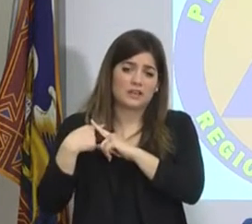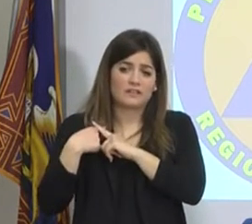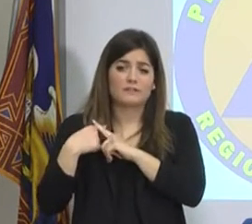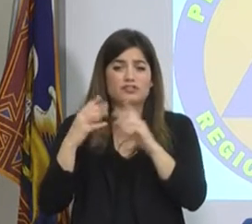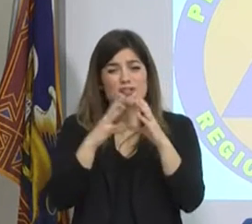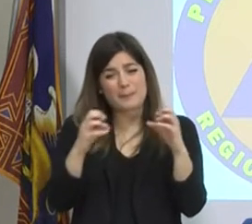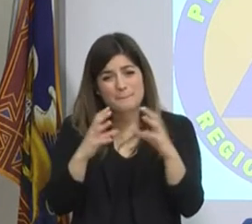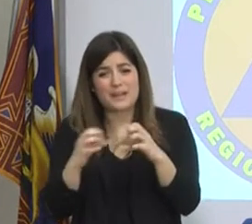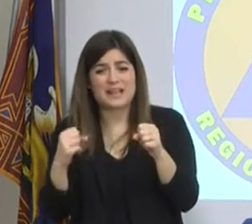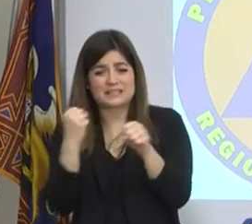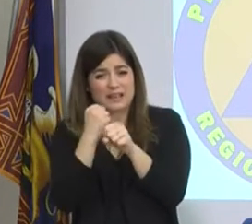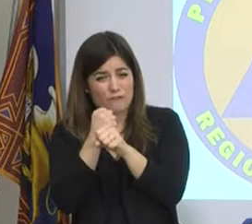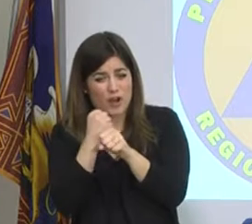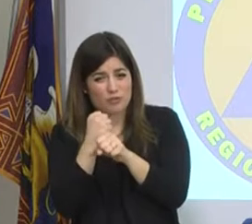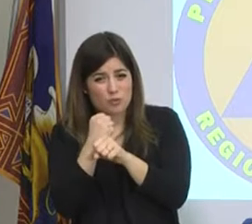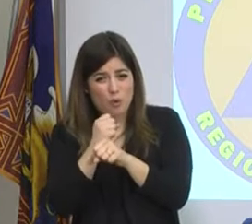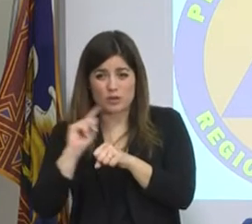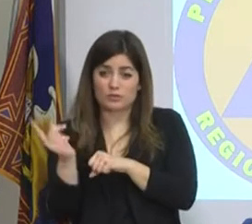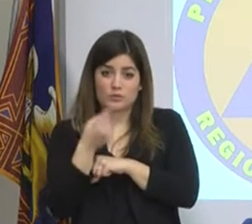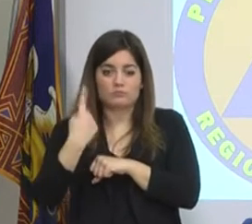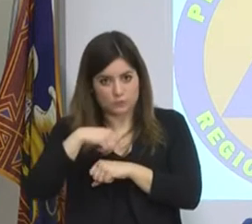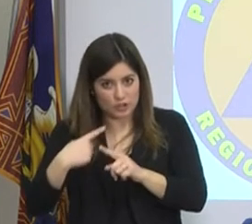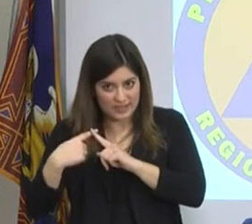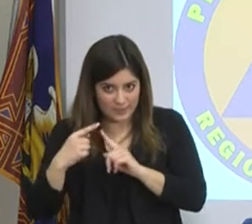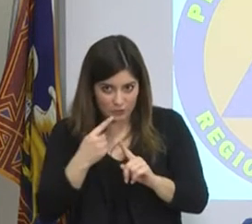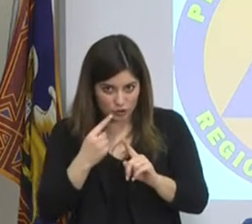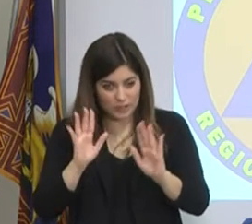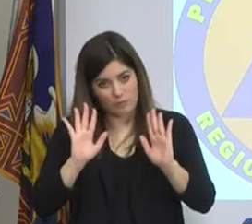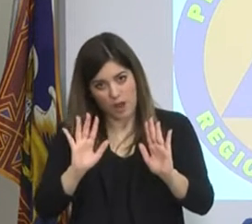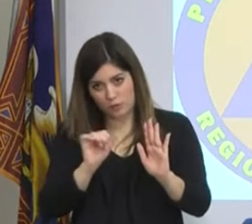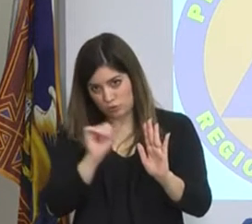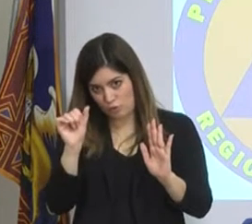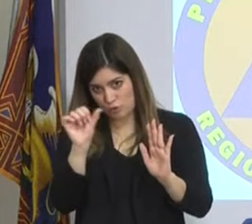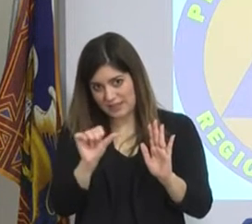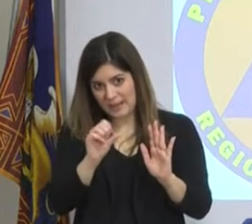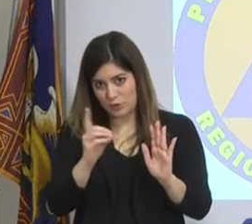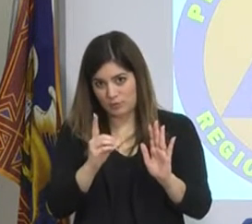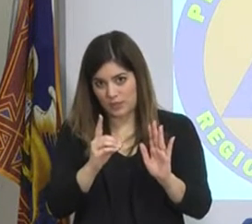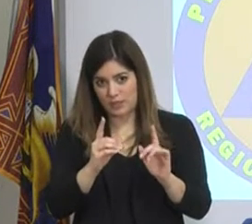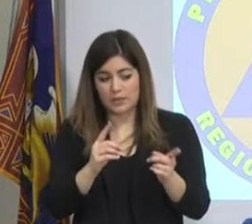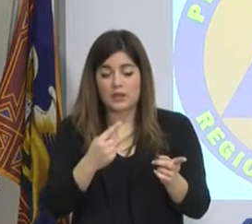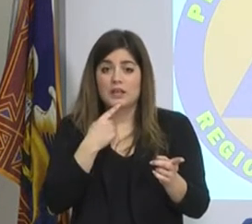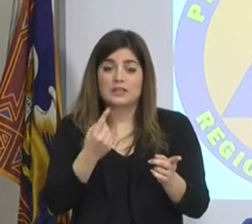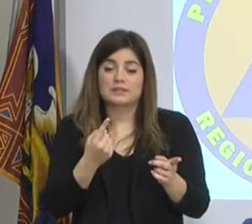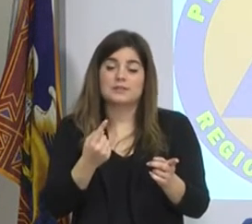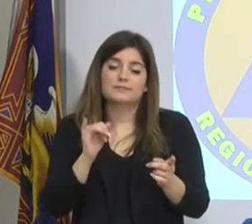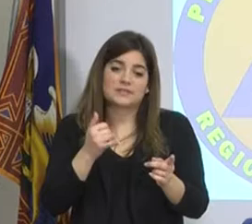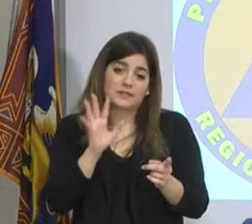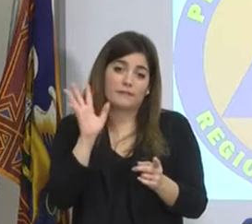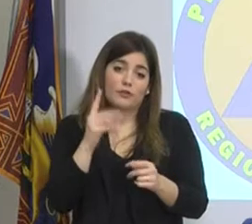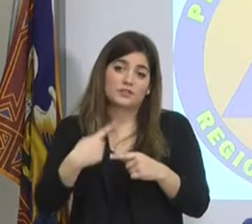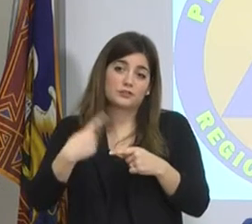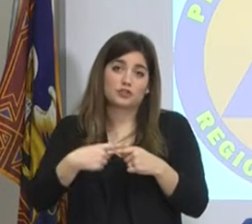sacrificio che noi abbiamo chiesto peraltro il sabato e la domenica vorrei ricordarvi qualcuno dirà ascoltavano in sei giorni che lavoro di più ci ho capito